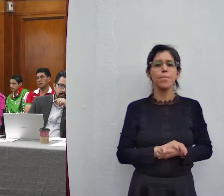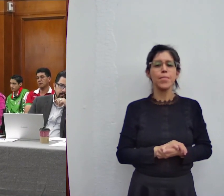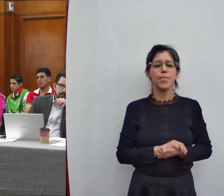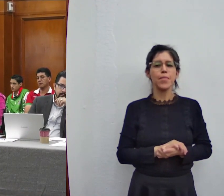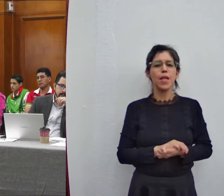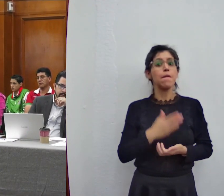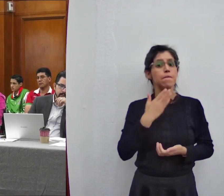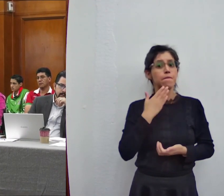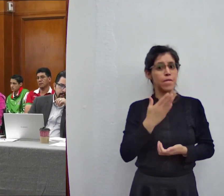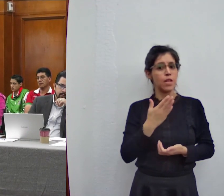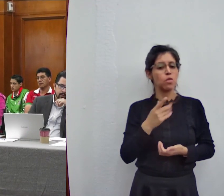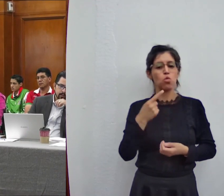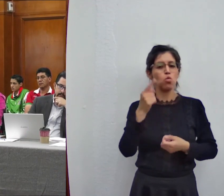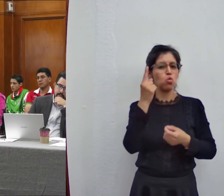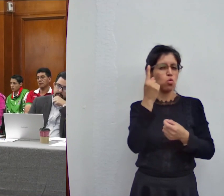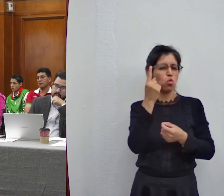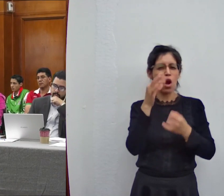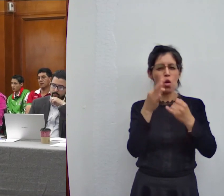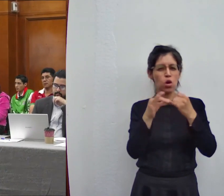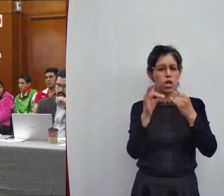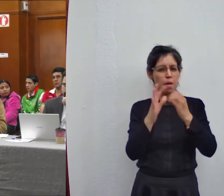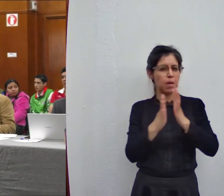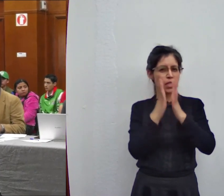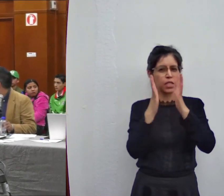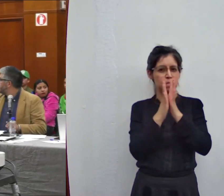otra para poder cerrar y una más en internet.